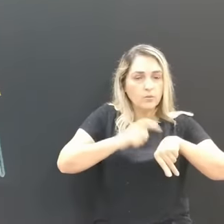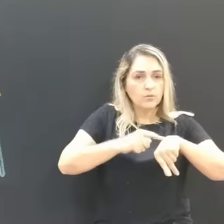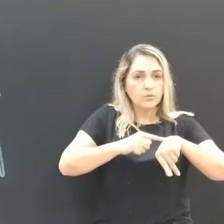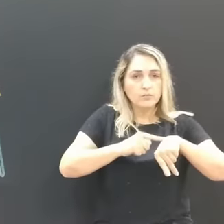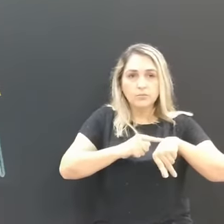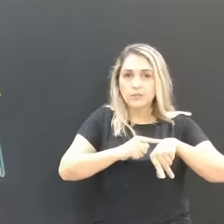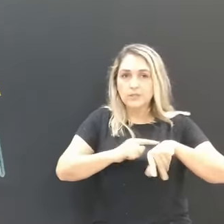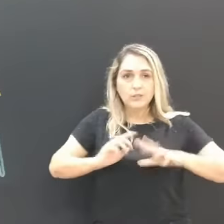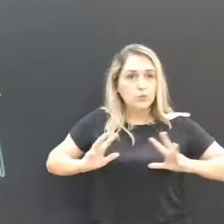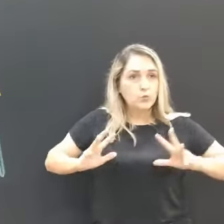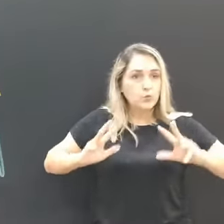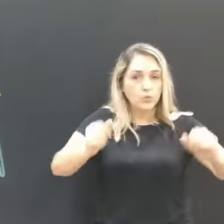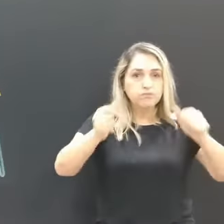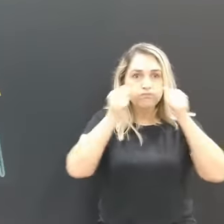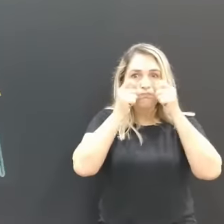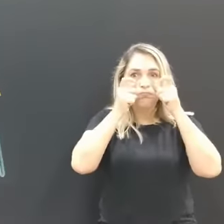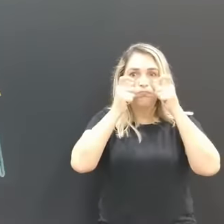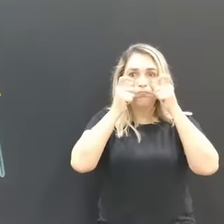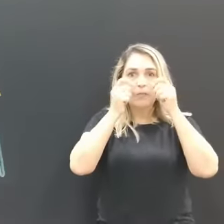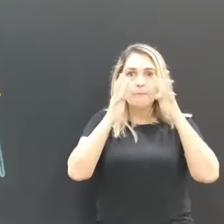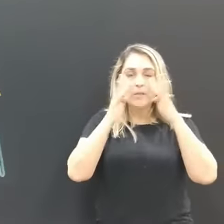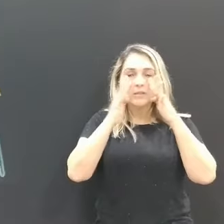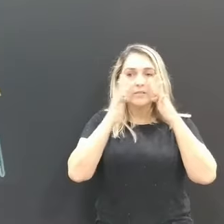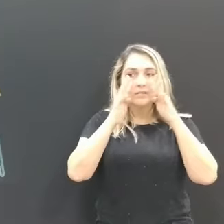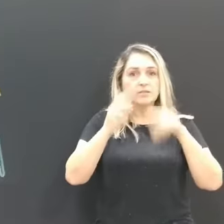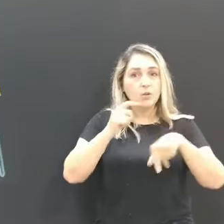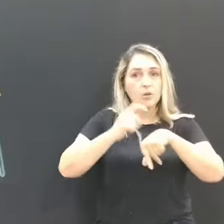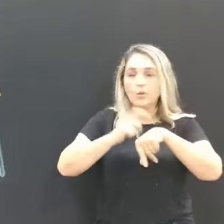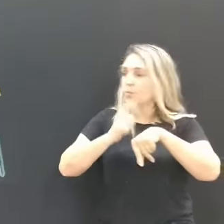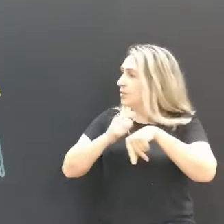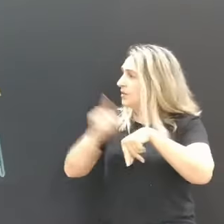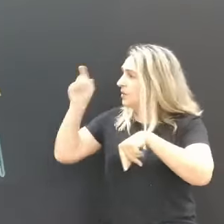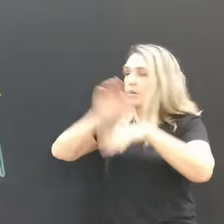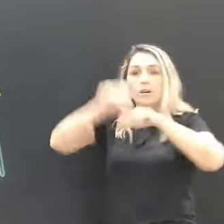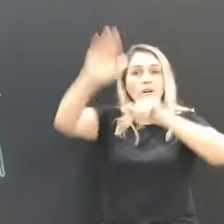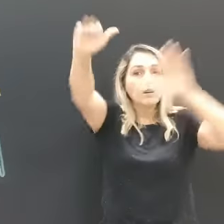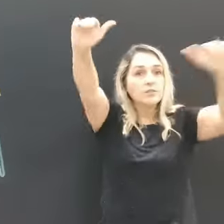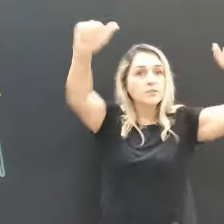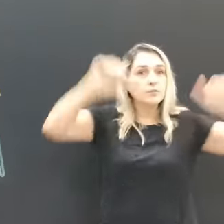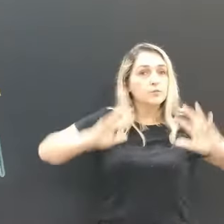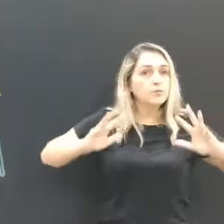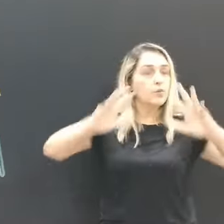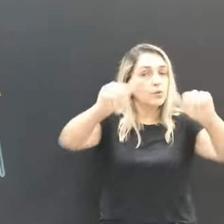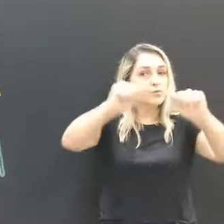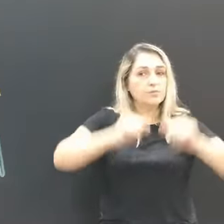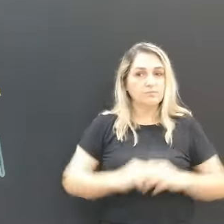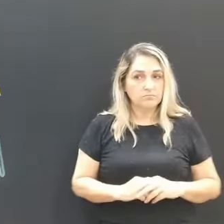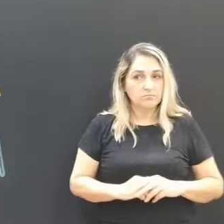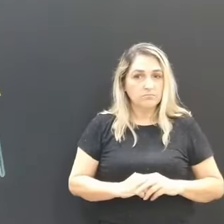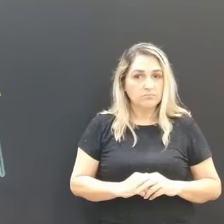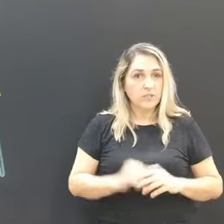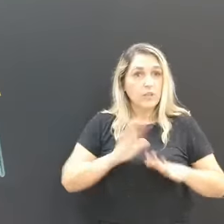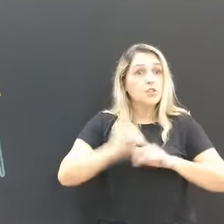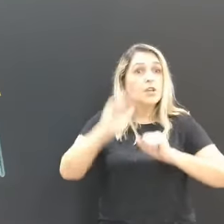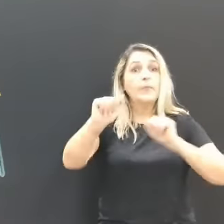o publicano. Nessa hora precisamos, pessoal, nós precisamos estar sempre atento para a chamada de